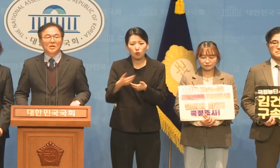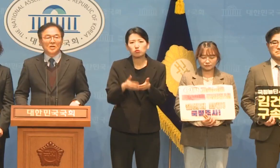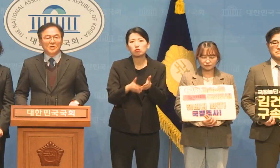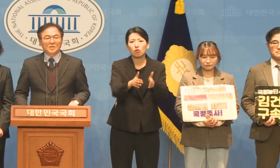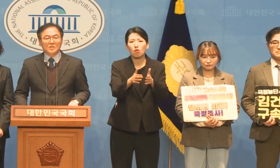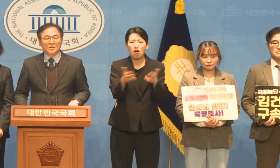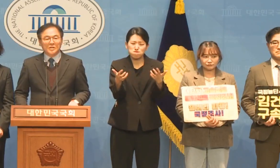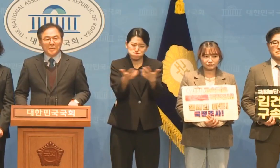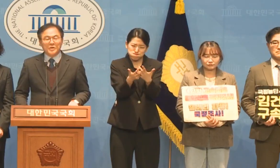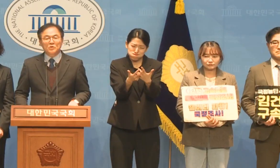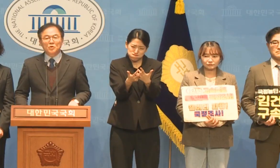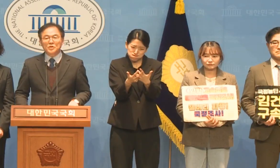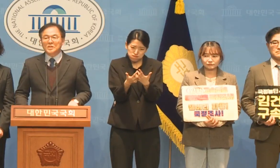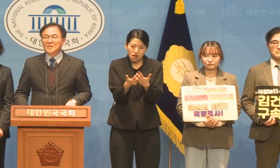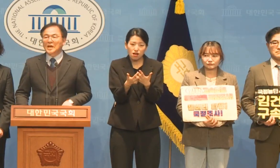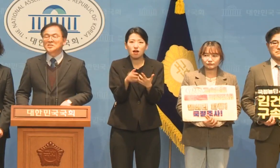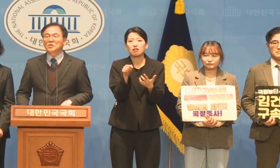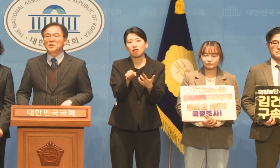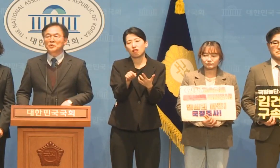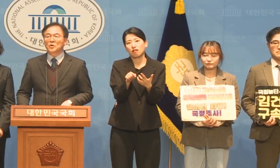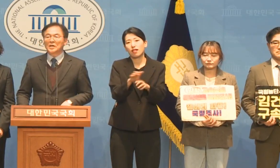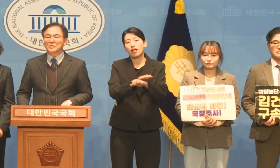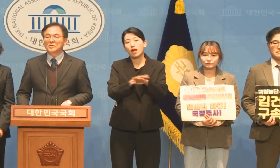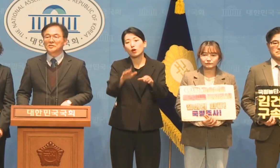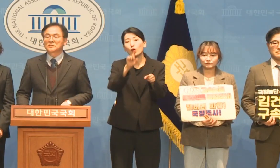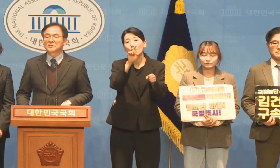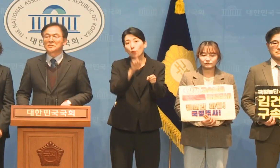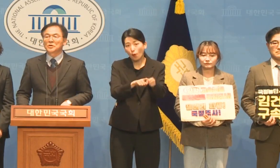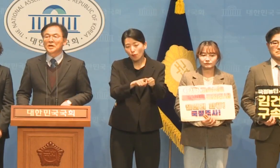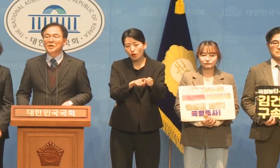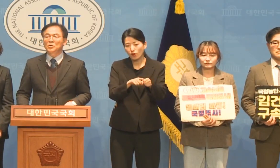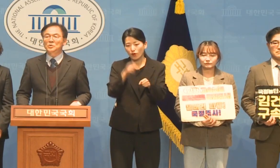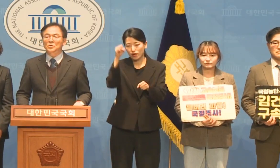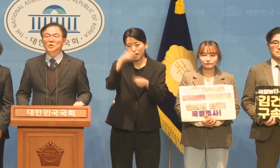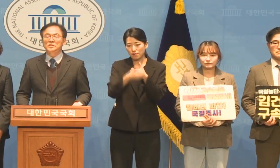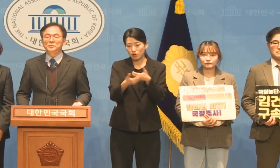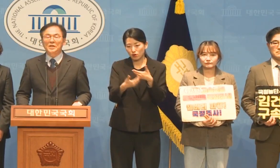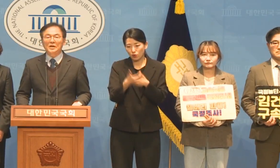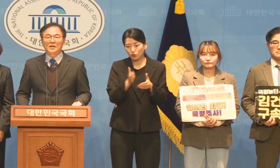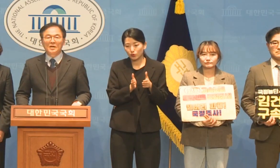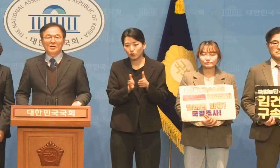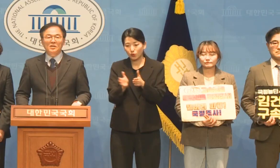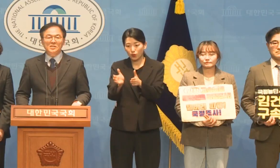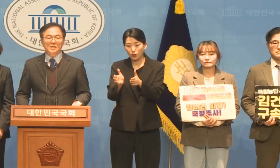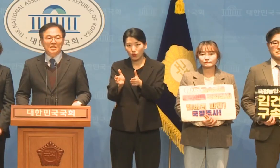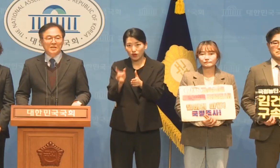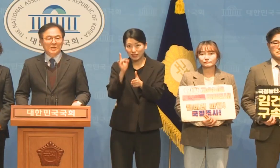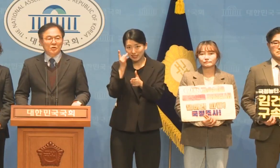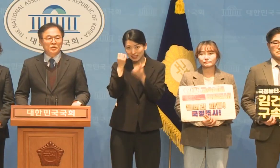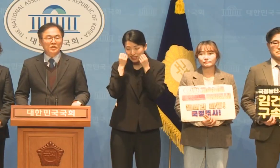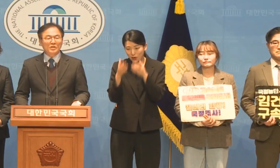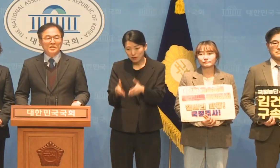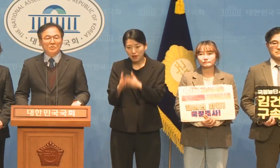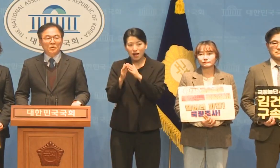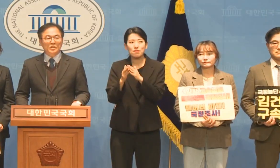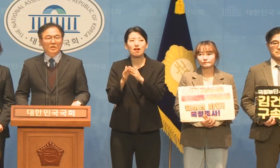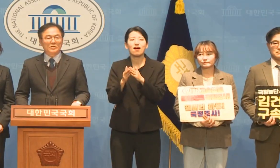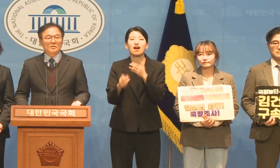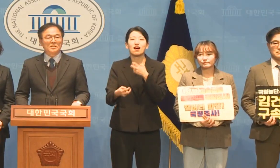이렇게 양평군 양서면으로 가던 그 원안의 고속도로였습니다. 그것이